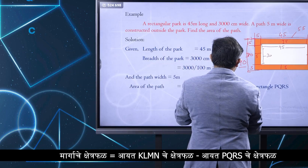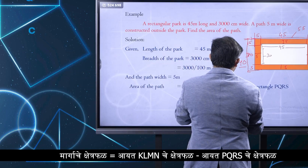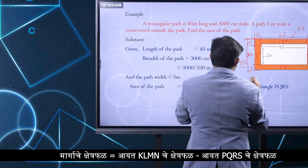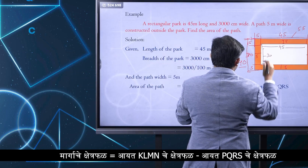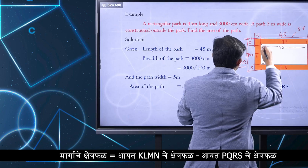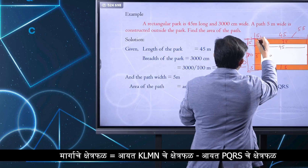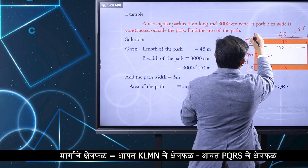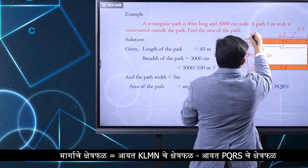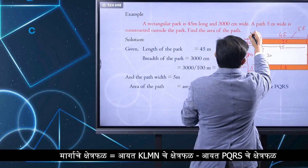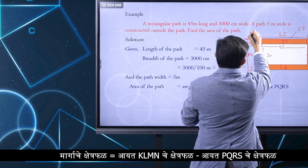क्षेत्रफळ.